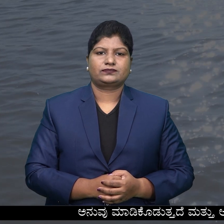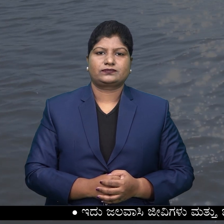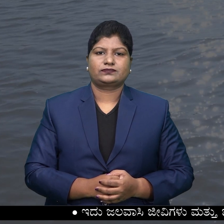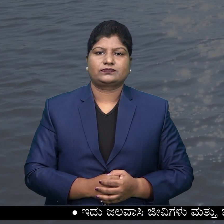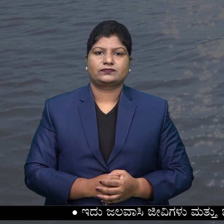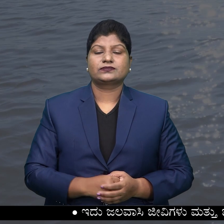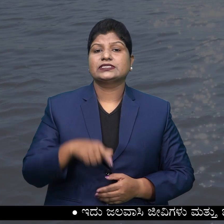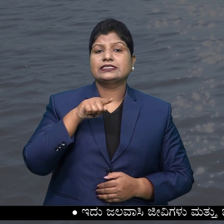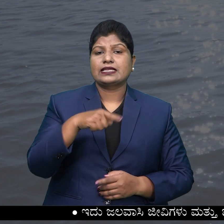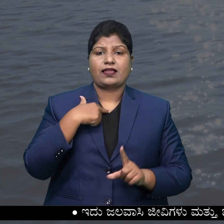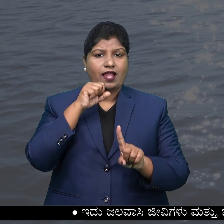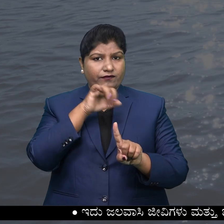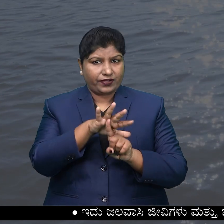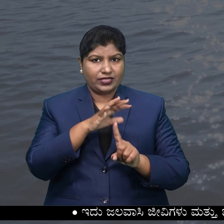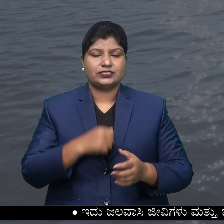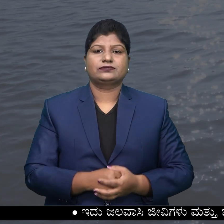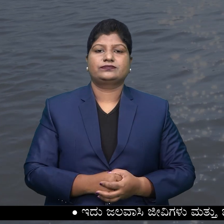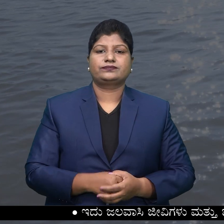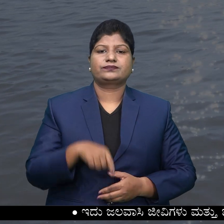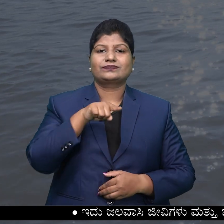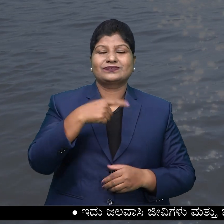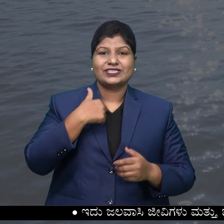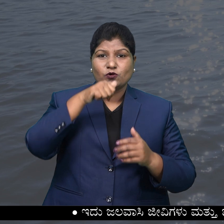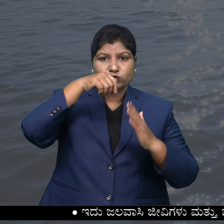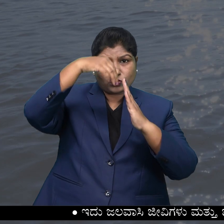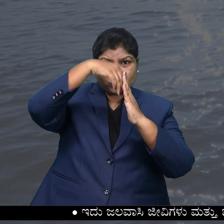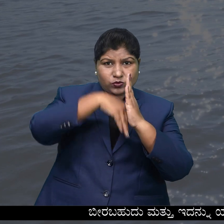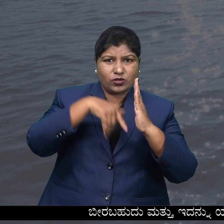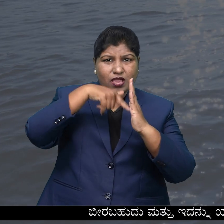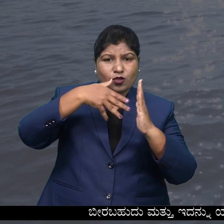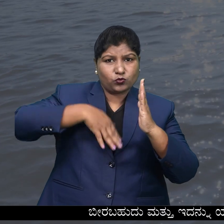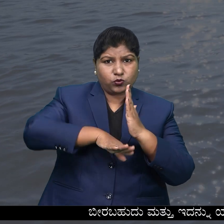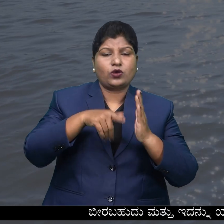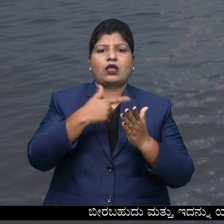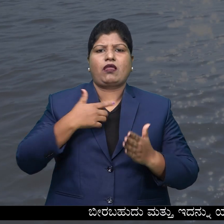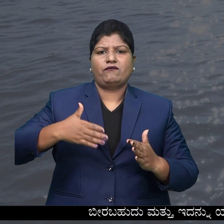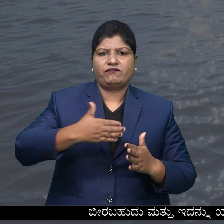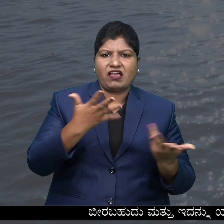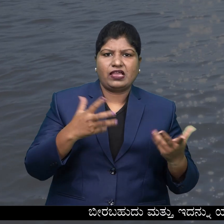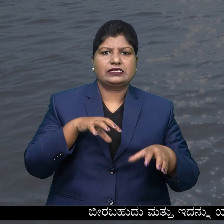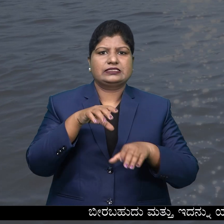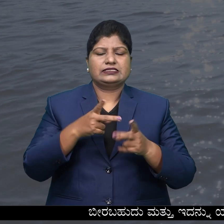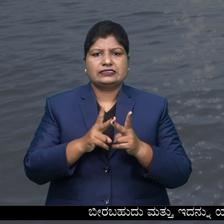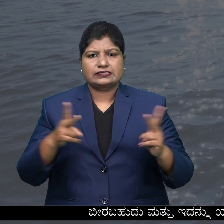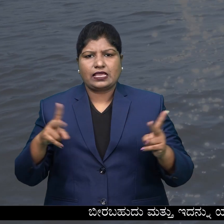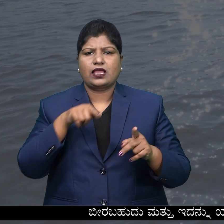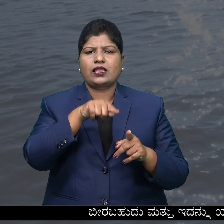ಇದು ಜಲವಾಸಿ ಜೀವಿಗಳು ಮತ್ತು ಜಲವಾಸಿ ಪರಿಸರ ವ್ಯವಸ್ಥೆಯ ಮೇಲೆ ಪರಿಣಾಮ ಬೀರಬಹುದು ಮತ್ತು ಇದನ್ನ ಯುಟ್ರೋಫಿಕೇಶನ್ ಎಂದು ಕರೆಯಲಾಗುತ್ತೆ.